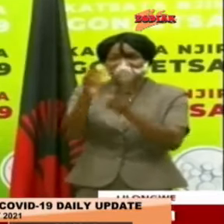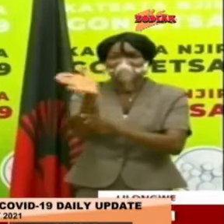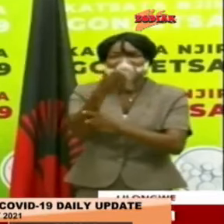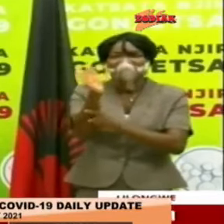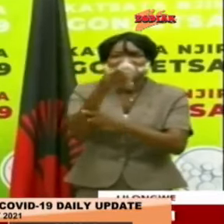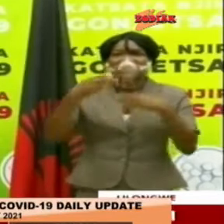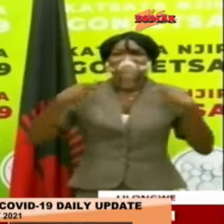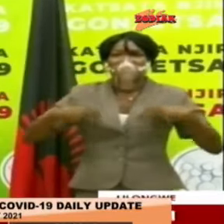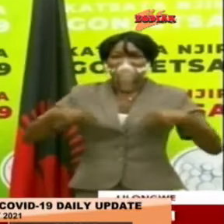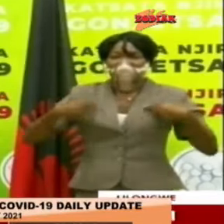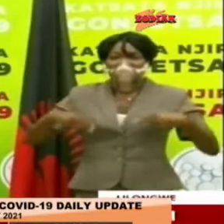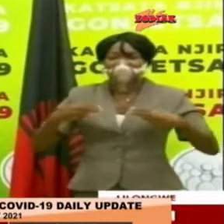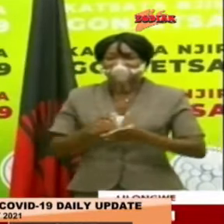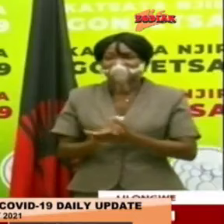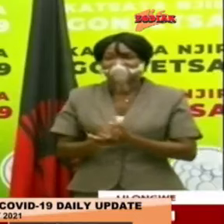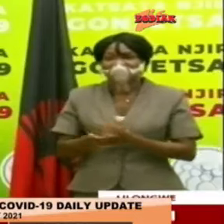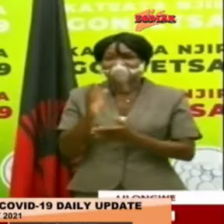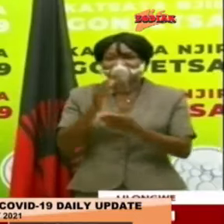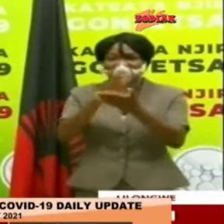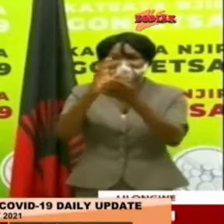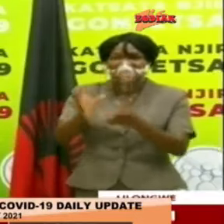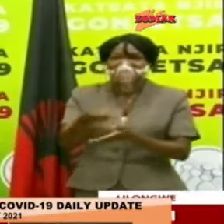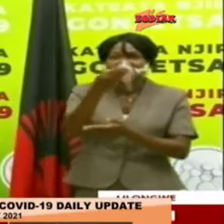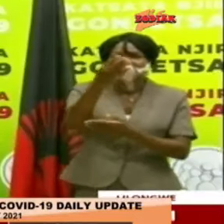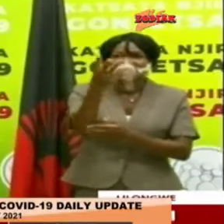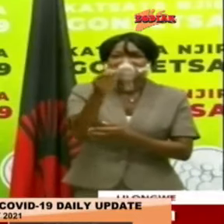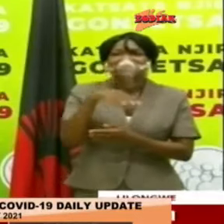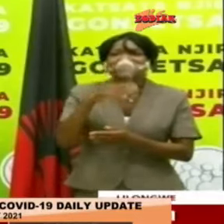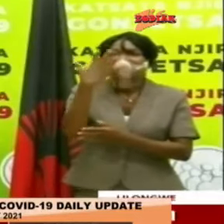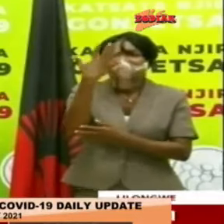of health kumeneko kupita ndama zokwana